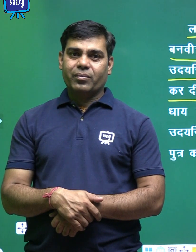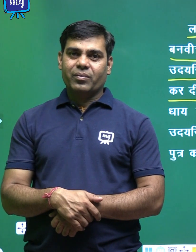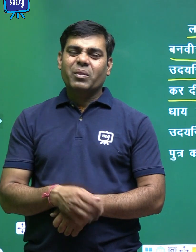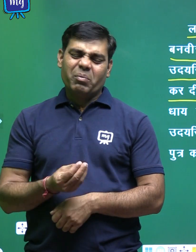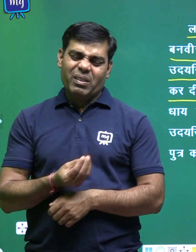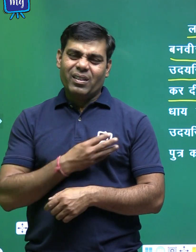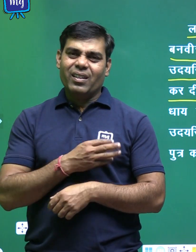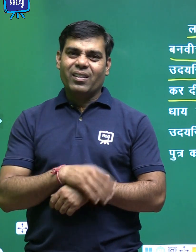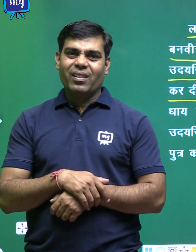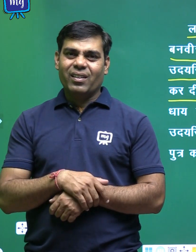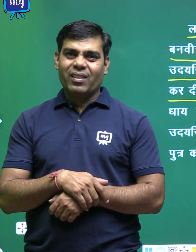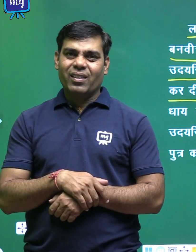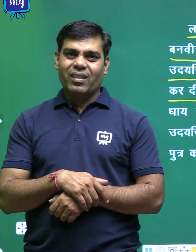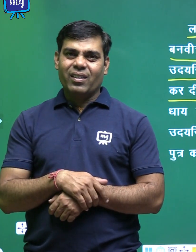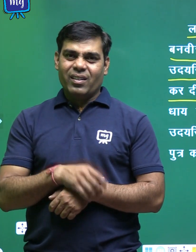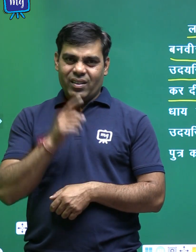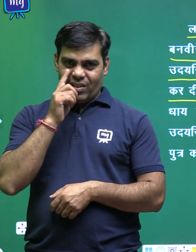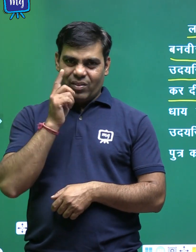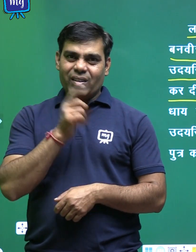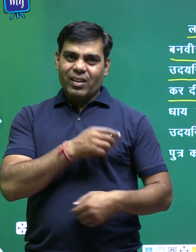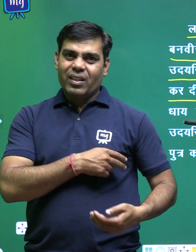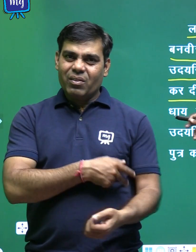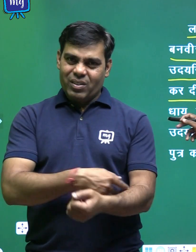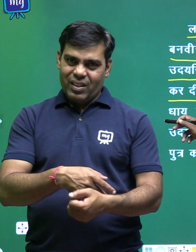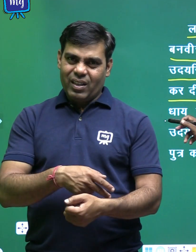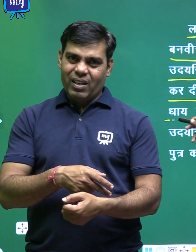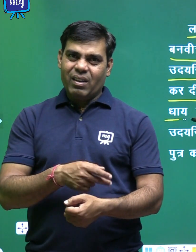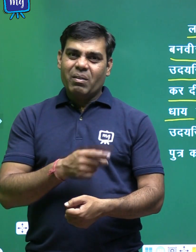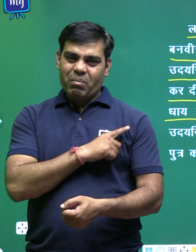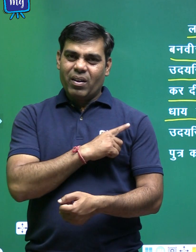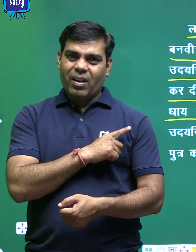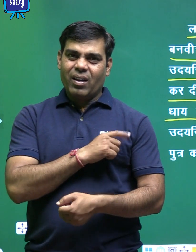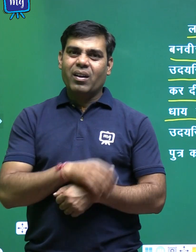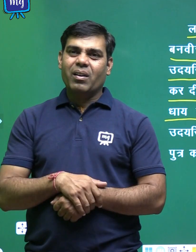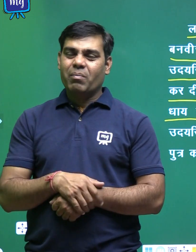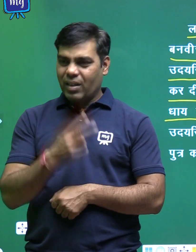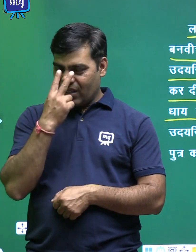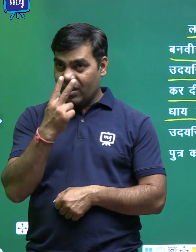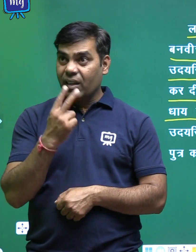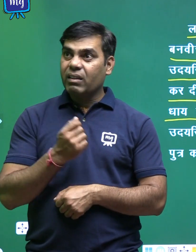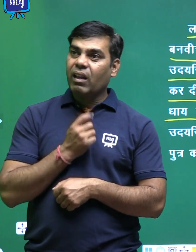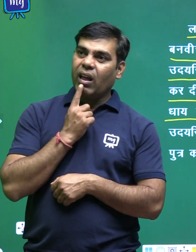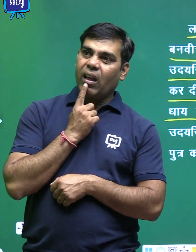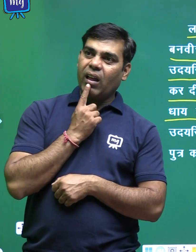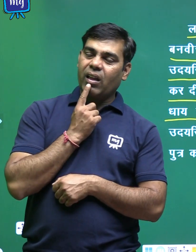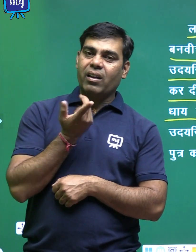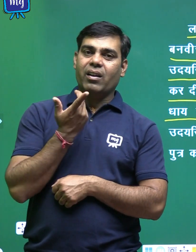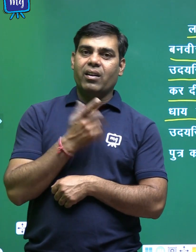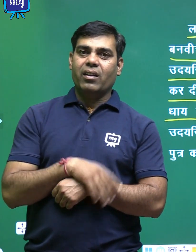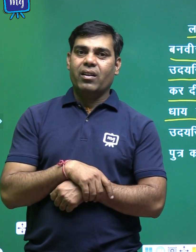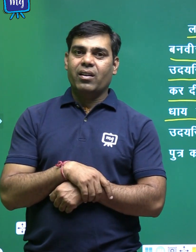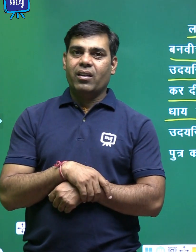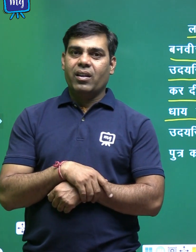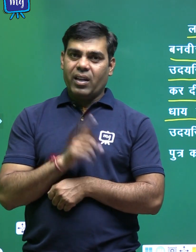बेचारी चंदन की माँ पन्नाधाय देखती रह गई। एक माँ